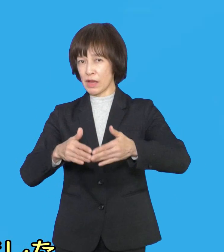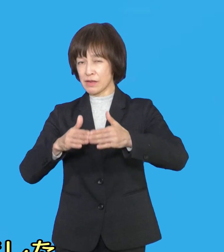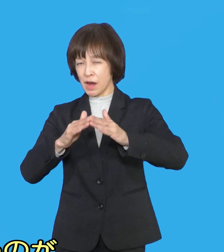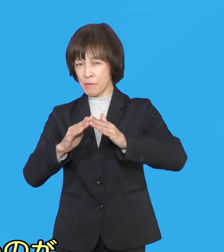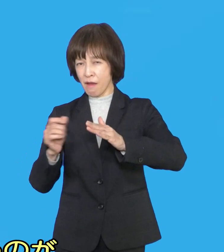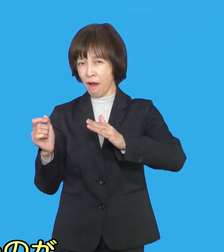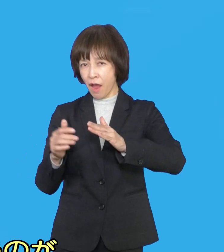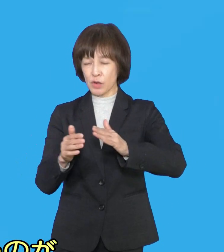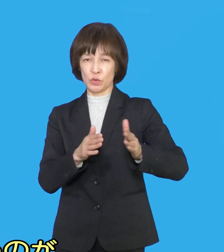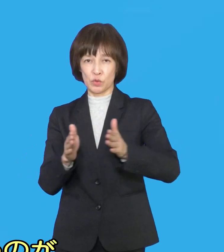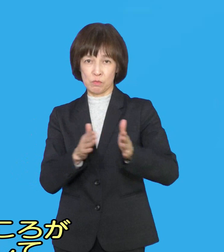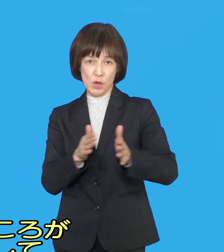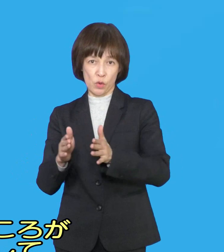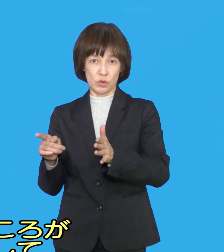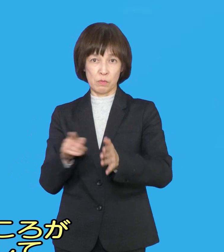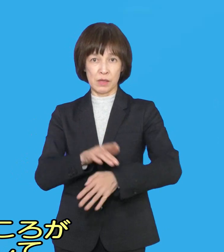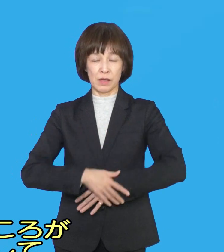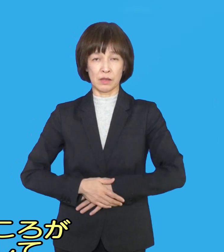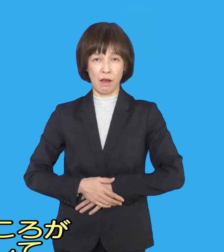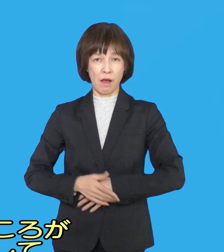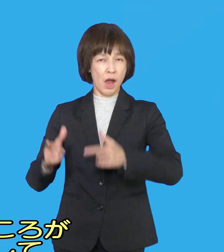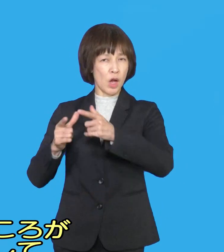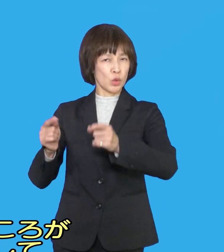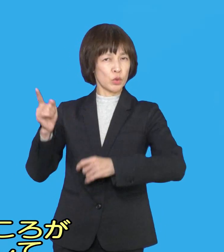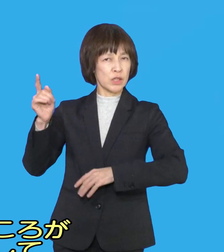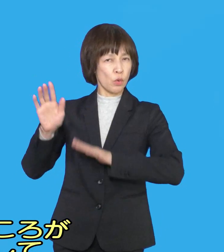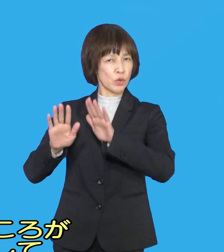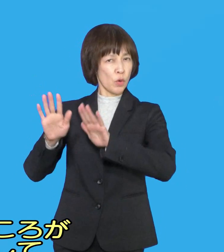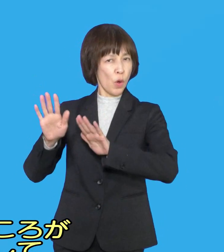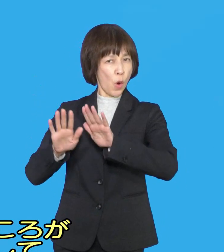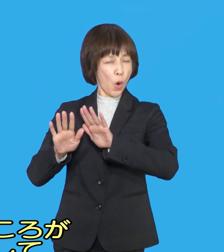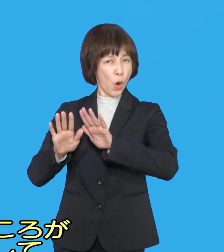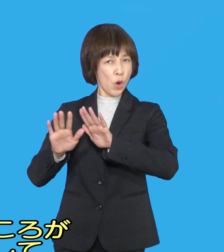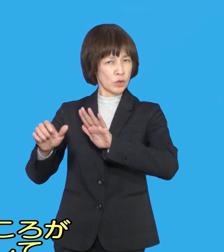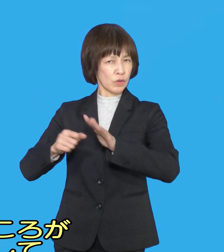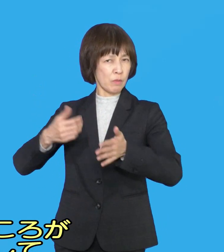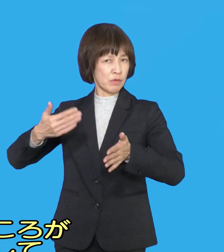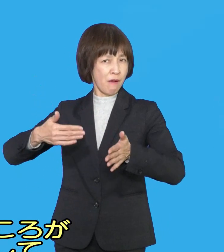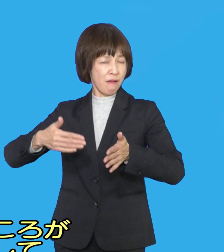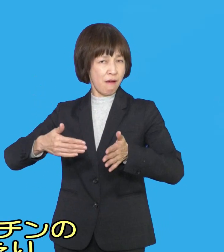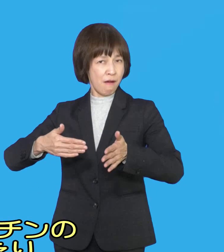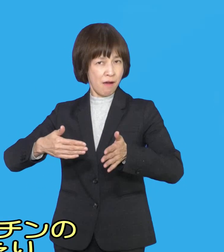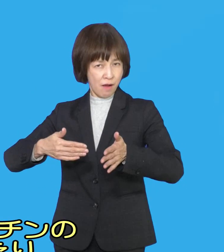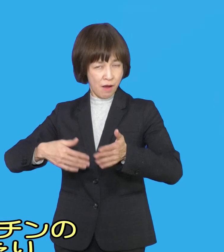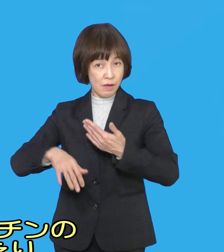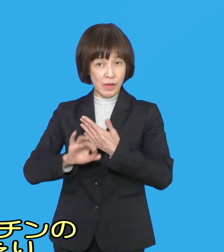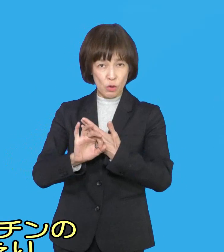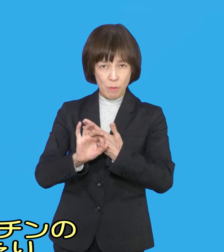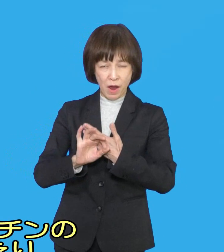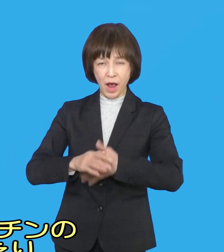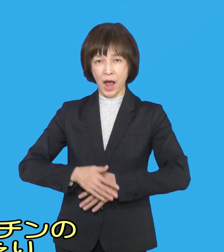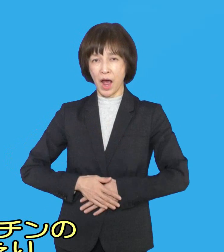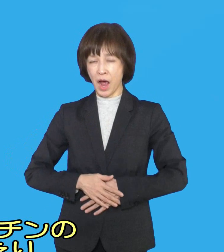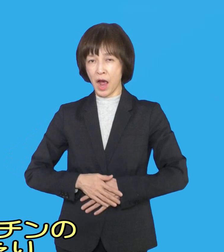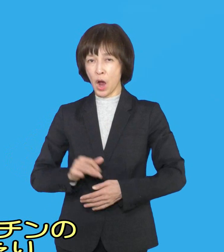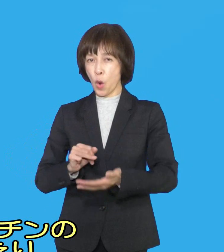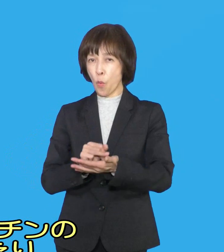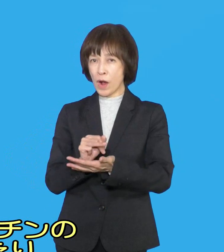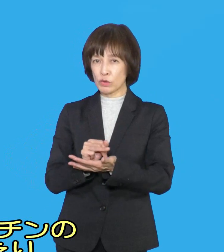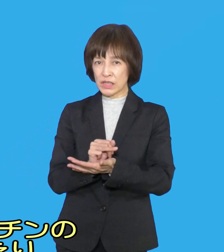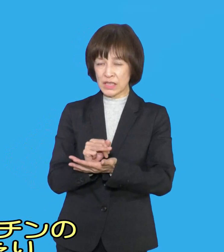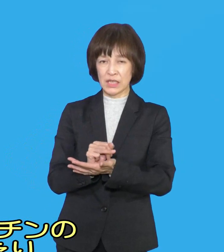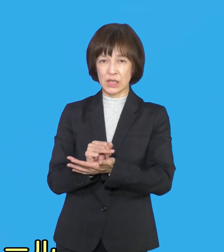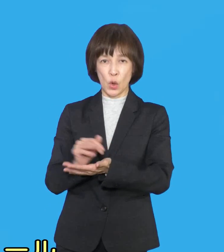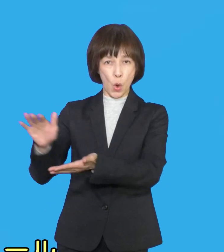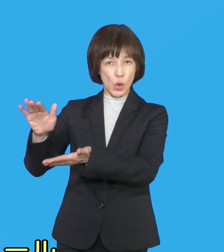ました。国の状況というのがまだ見えないところがいくつかありまして、例えばそのワクチンの供給体制